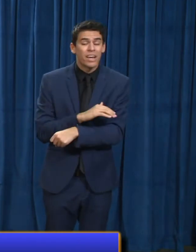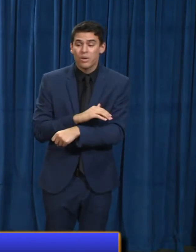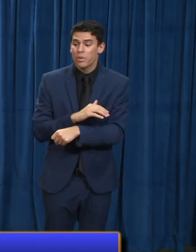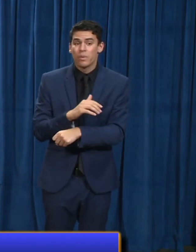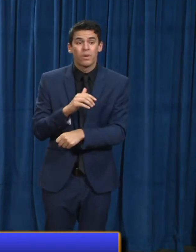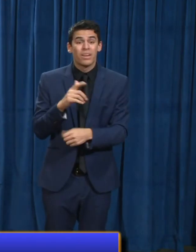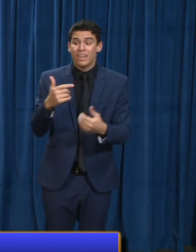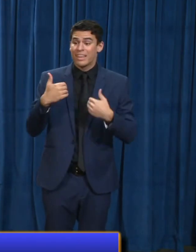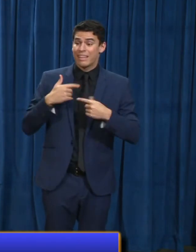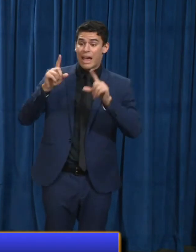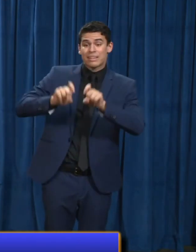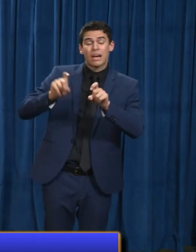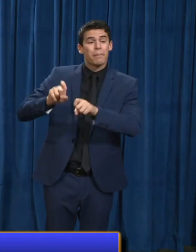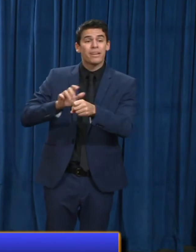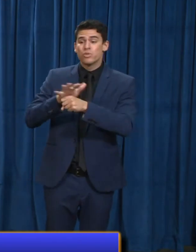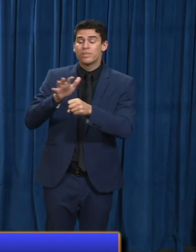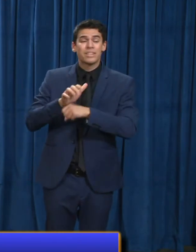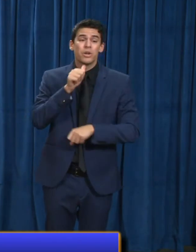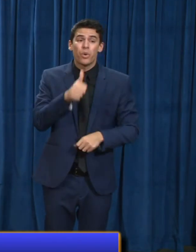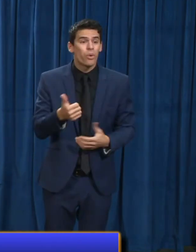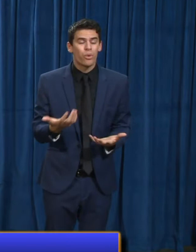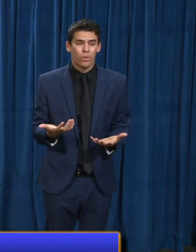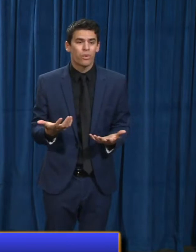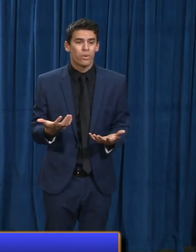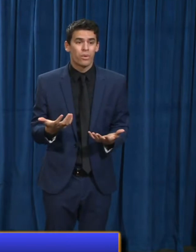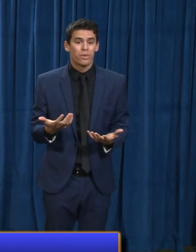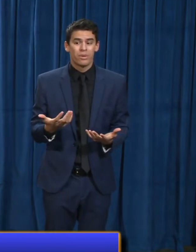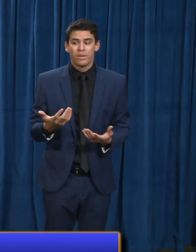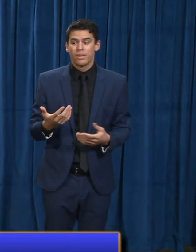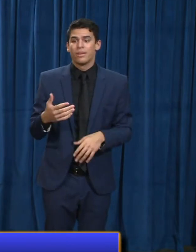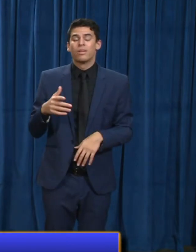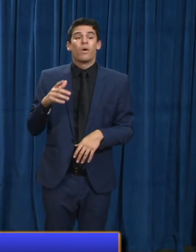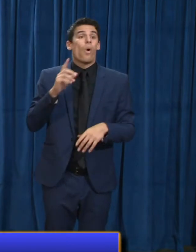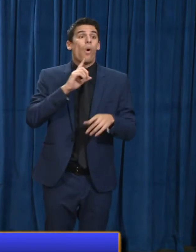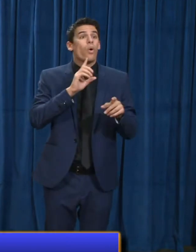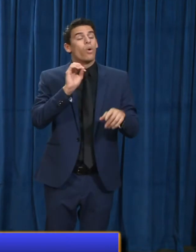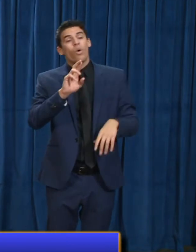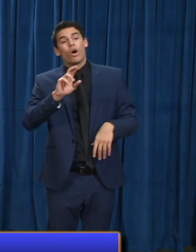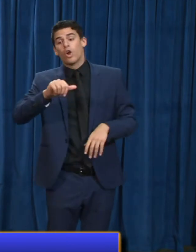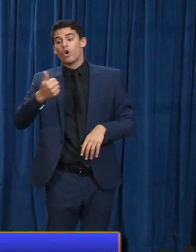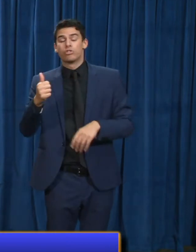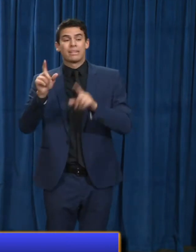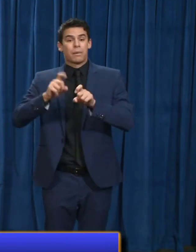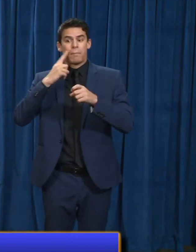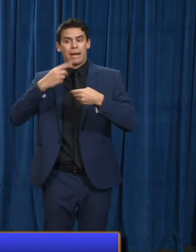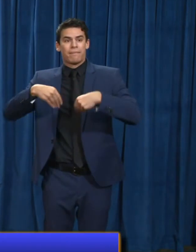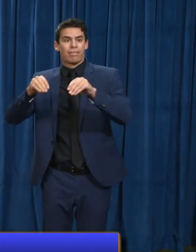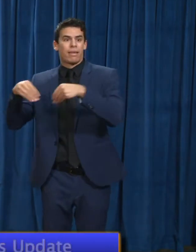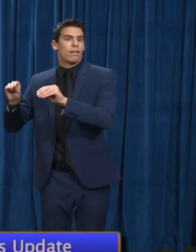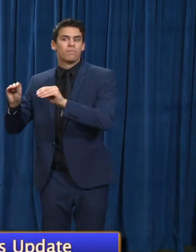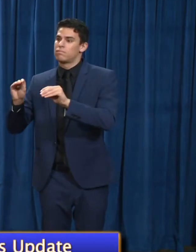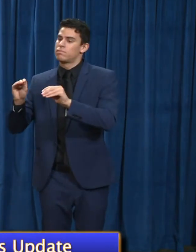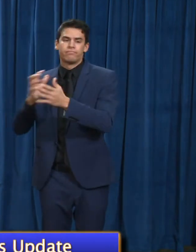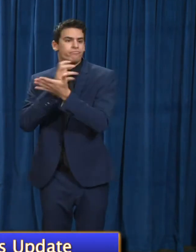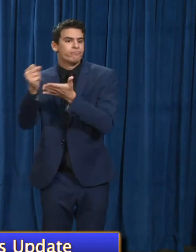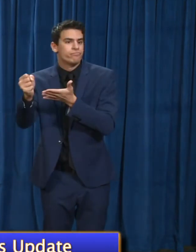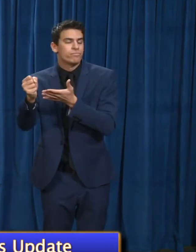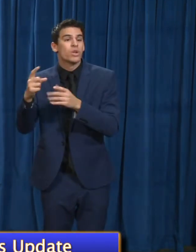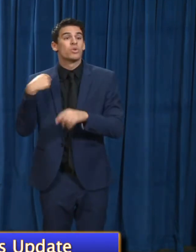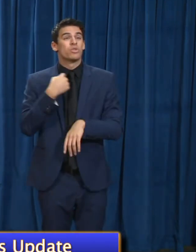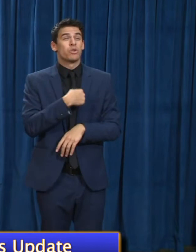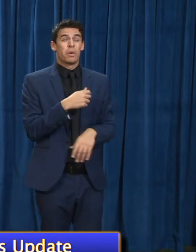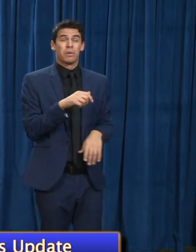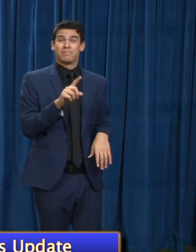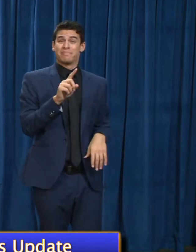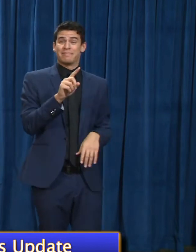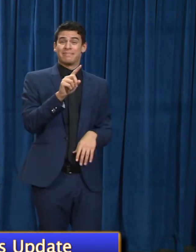tests para vender de los que están haciéndose en la casa. Nosotros distribuimos más de 100,000 tests